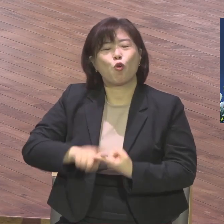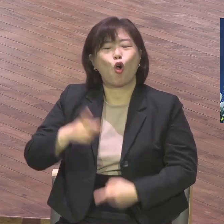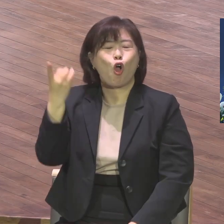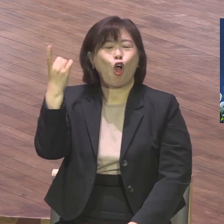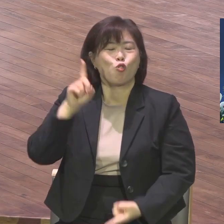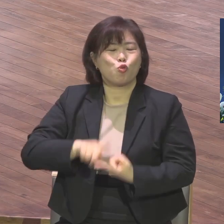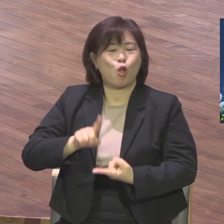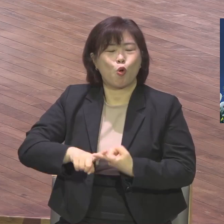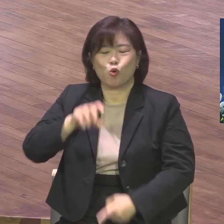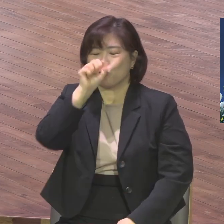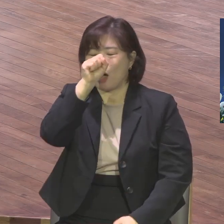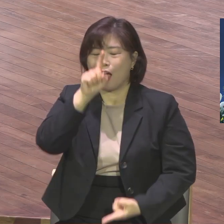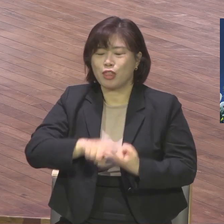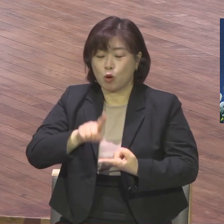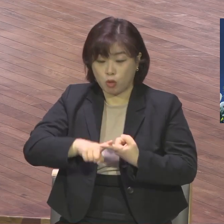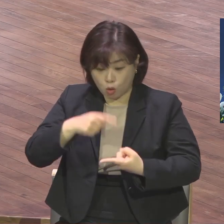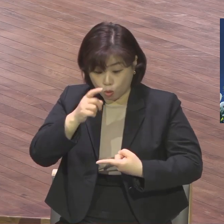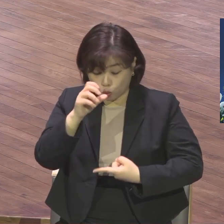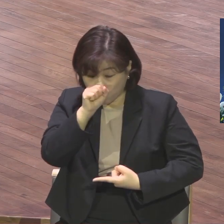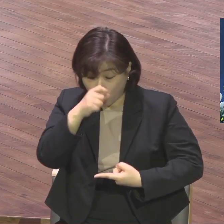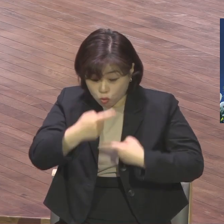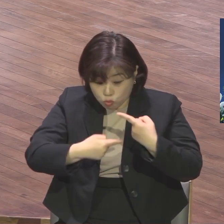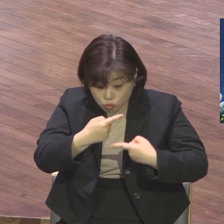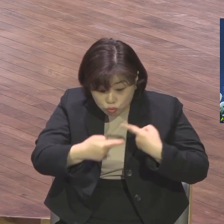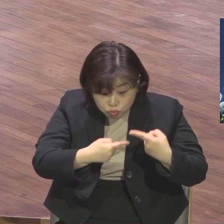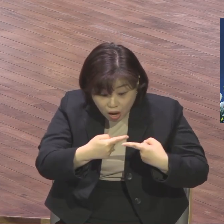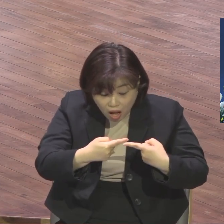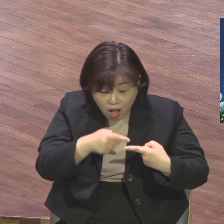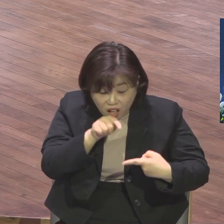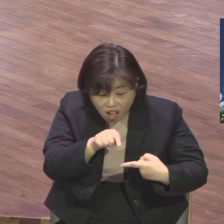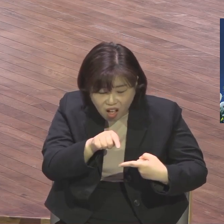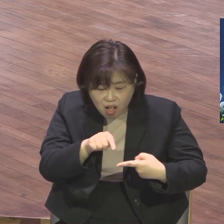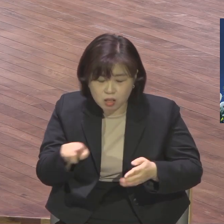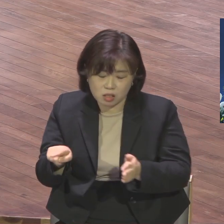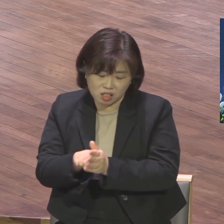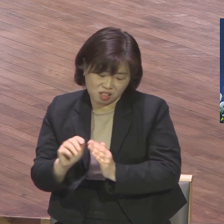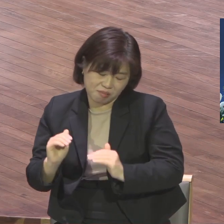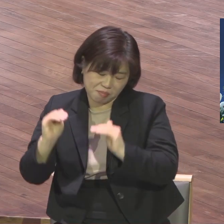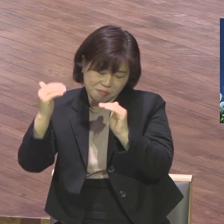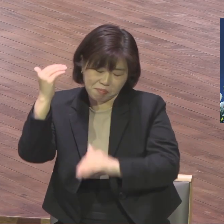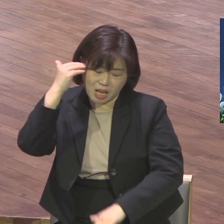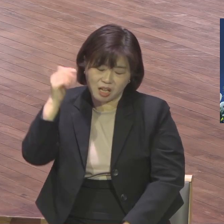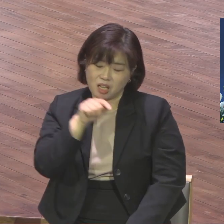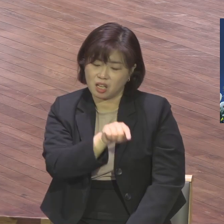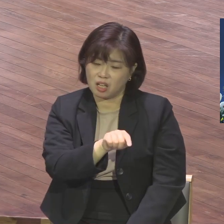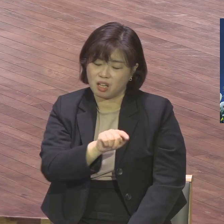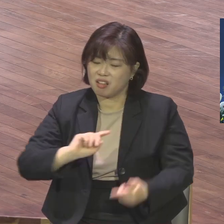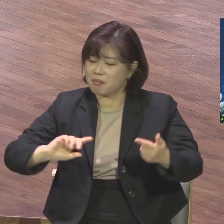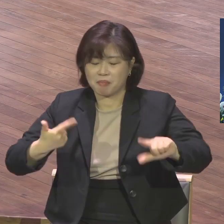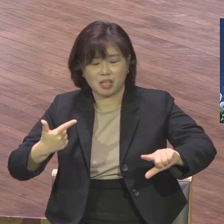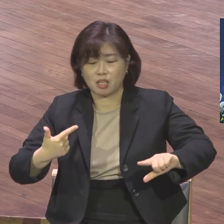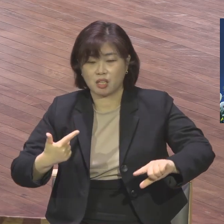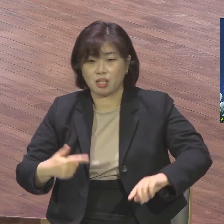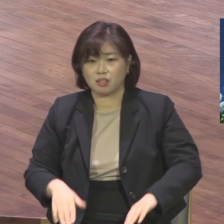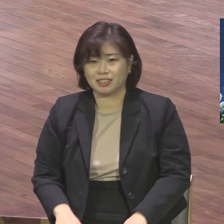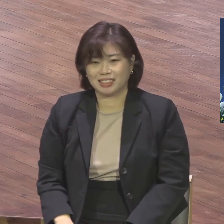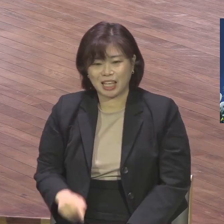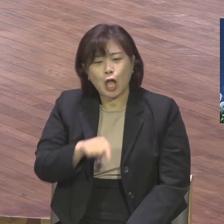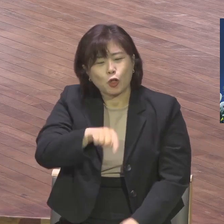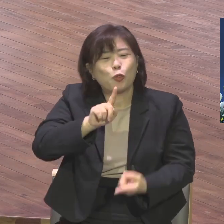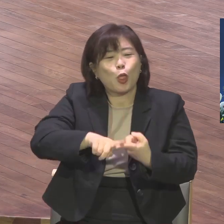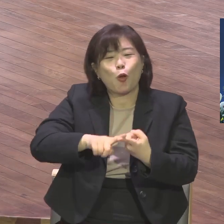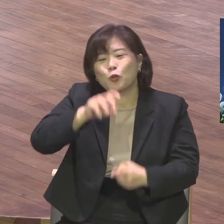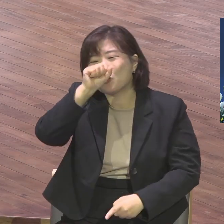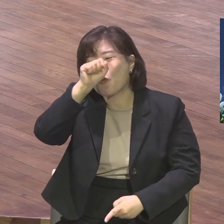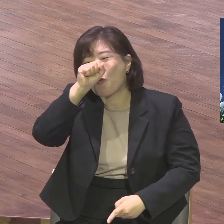씁니다. 여기가 조사온이 이만하면 됐다. 그냥 우리끼리 잘, 우리끼리